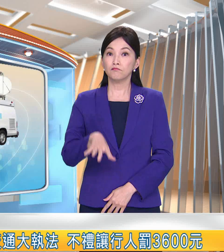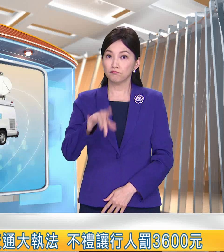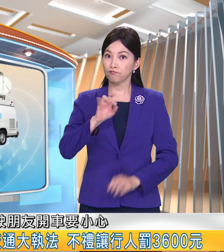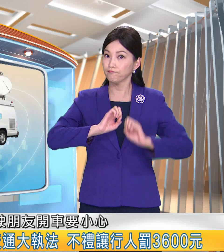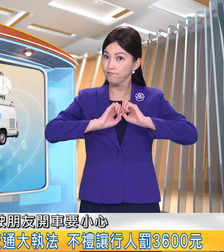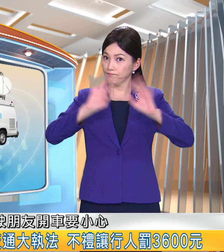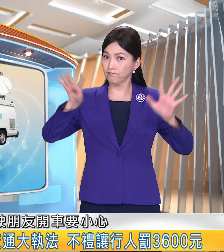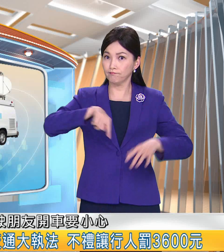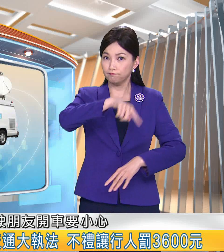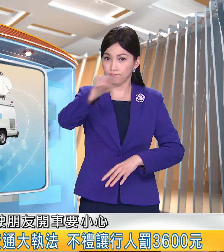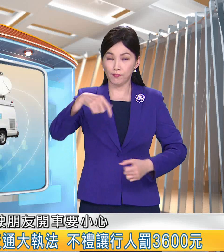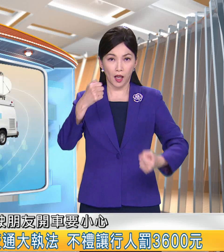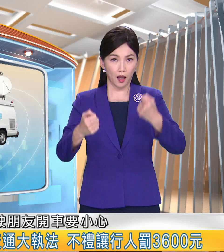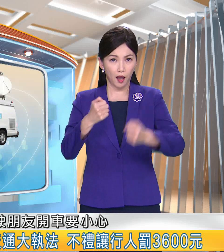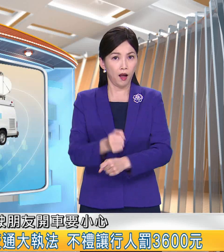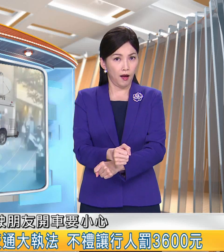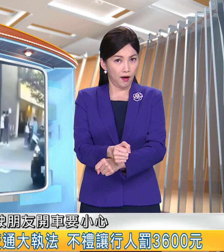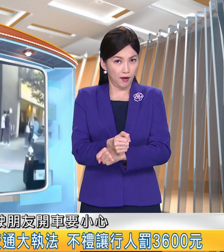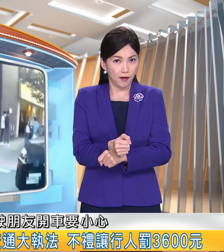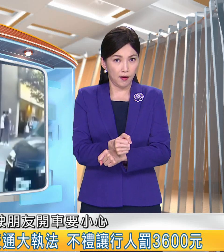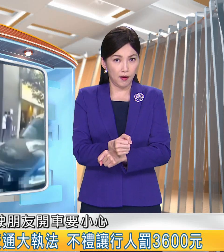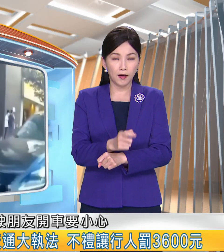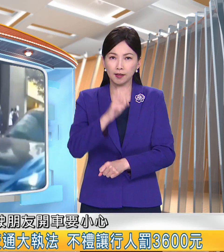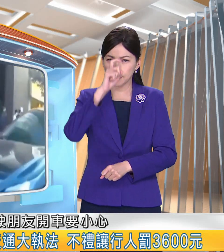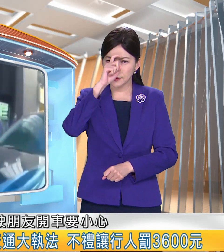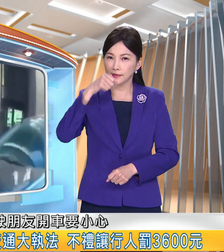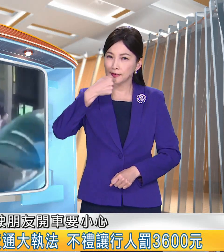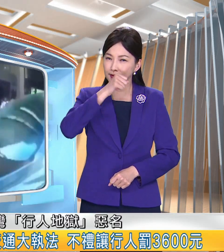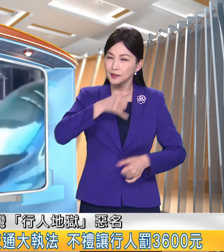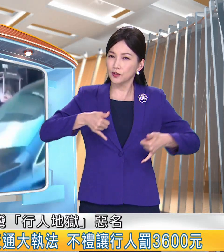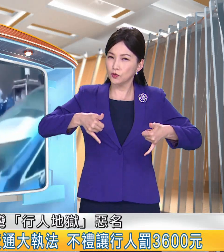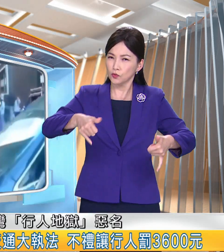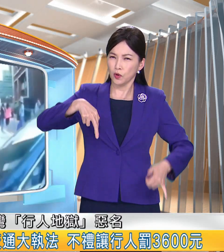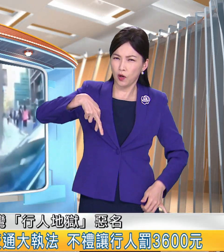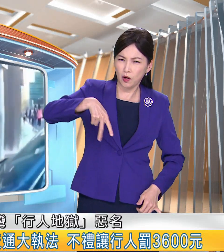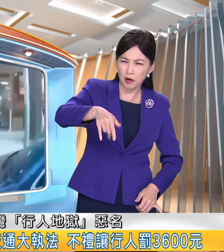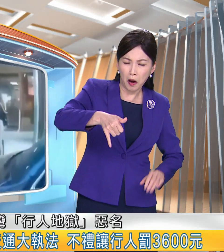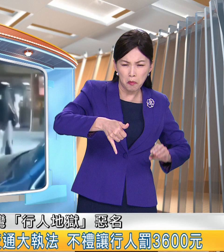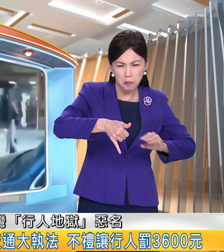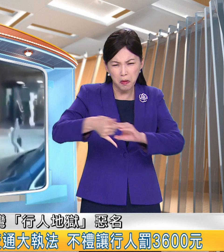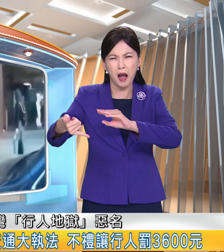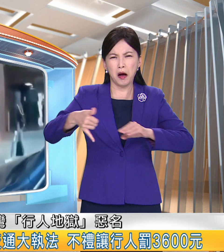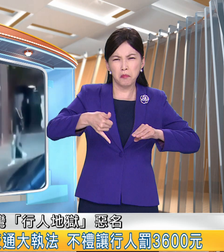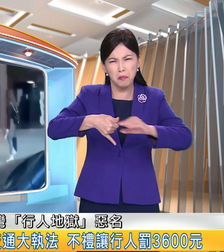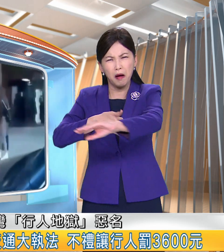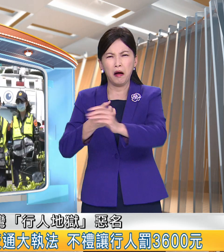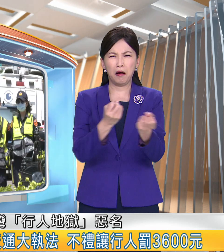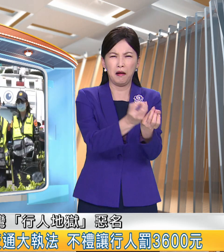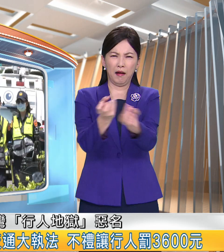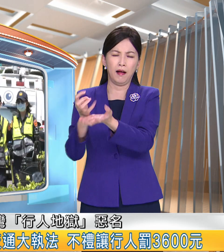首先要提醒驾驶朋友开车要小心，为了洗刷台湾行人地狱的恶